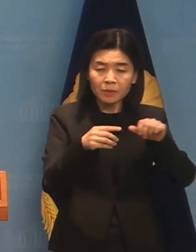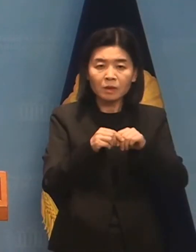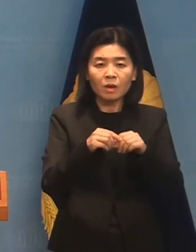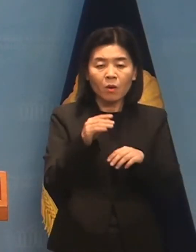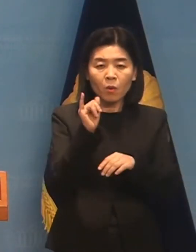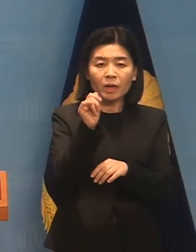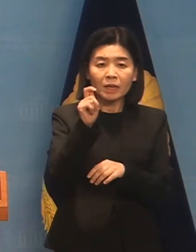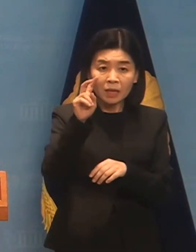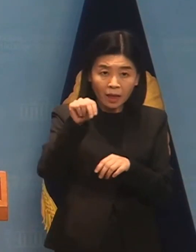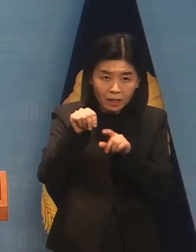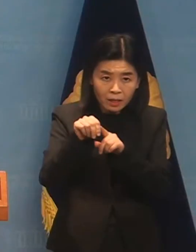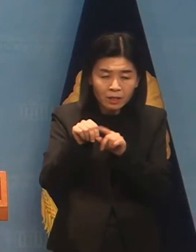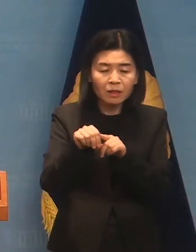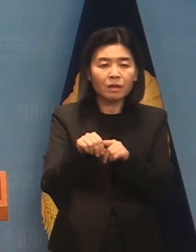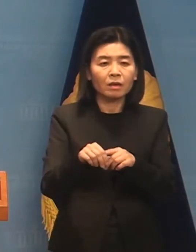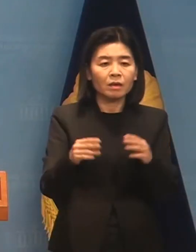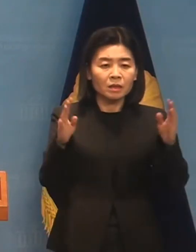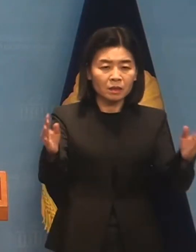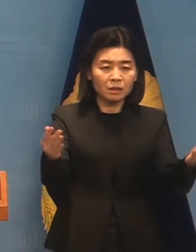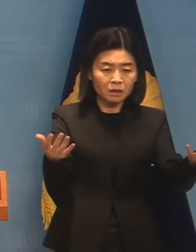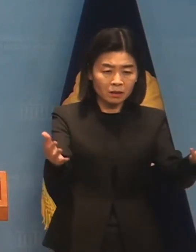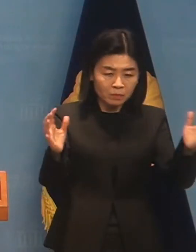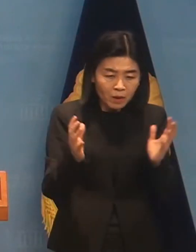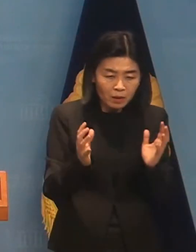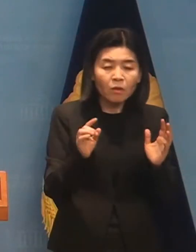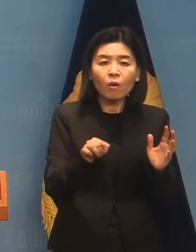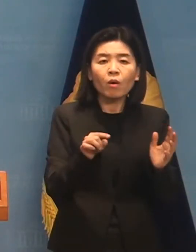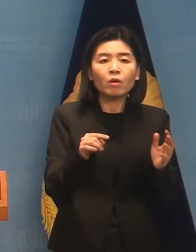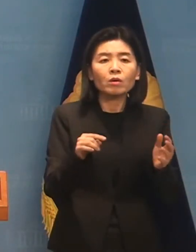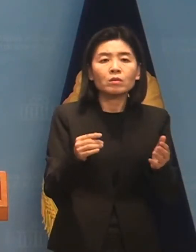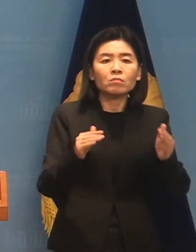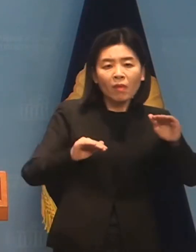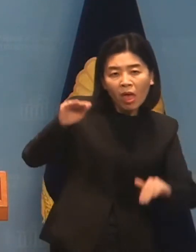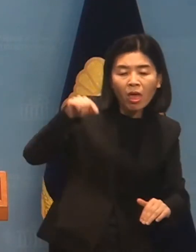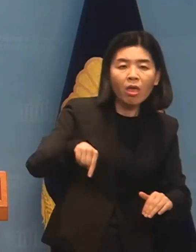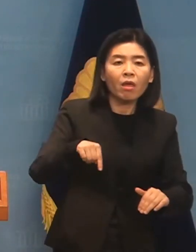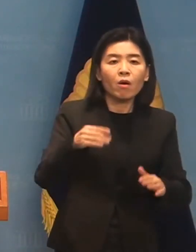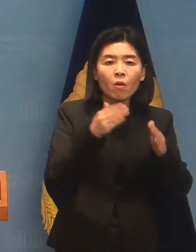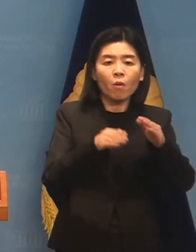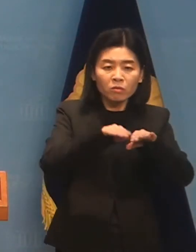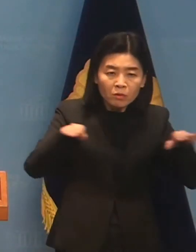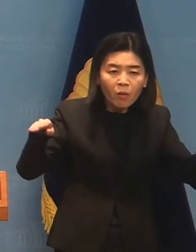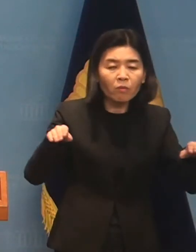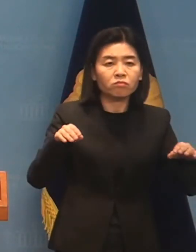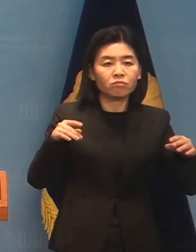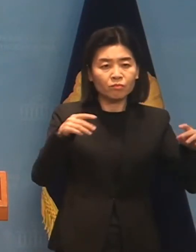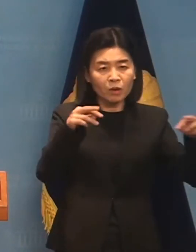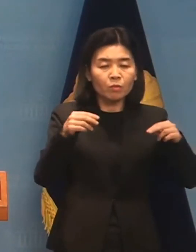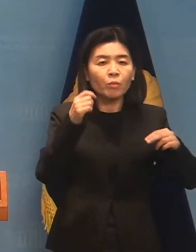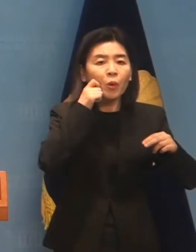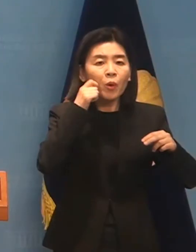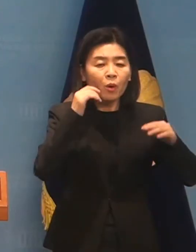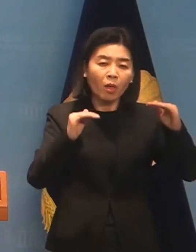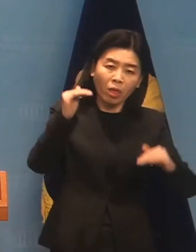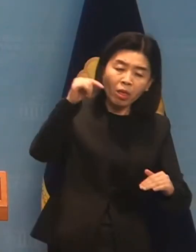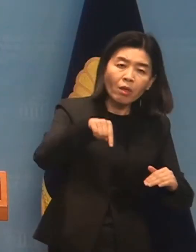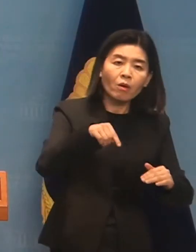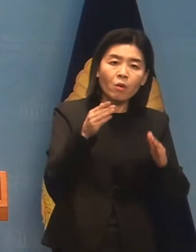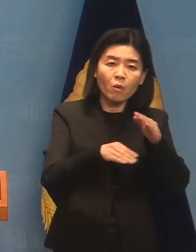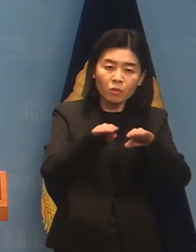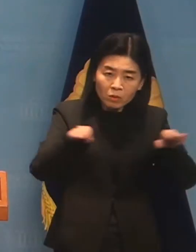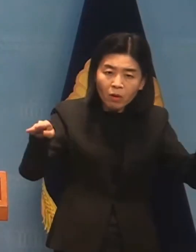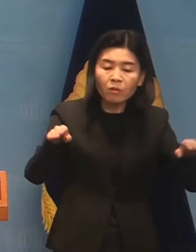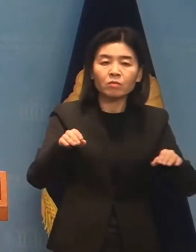프로그램은 출연 패널의 불균형으로 인해 공정한 발언 시간 보장이 이루어지지 않아 패널 불균형으로 인한 공정성, 객관성 위반